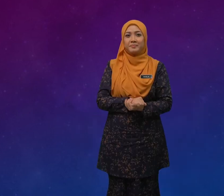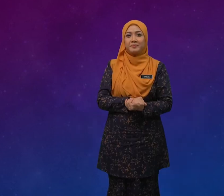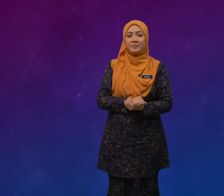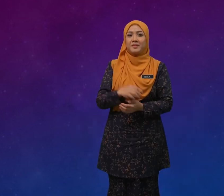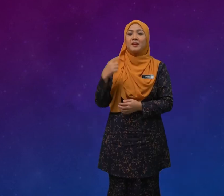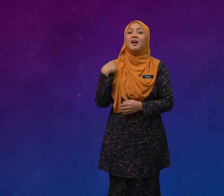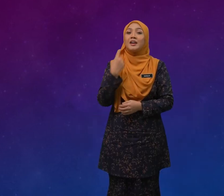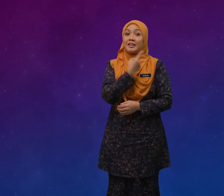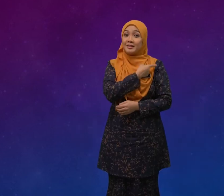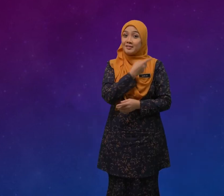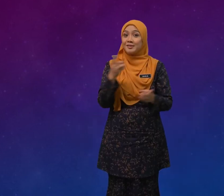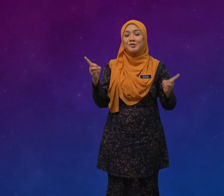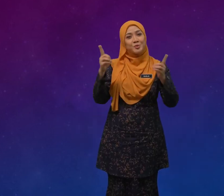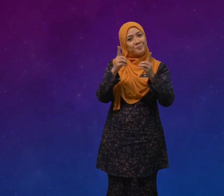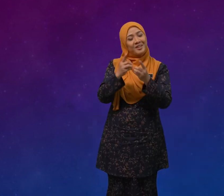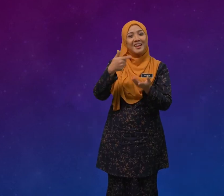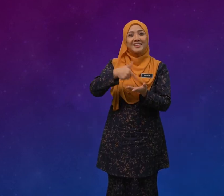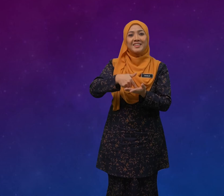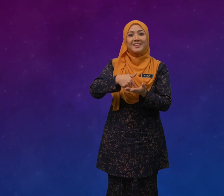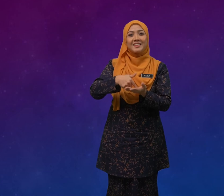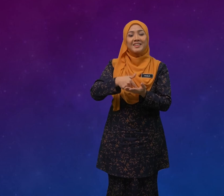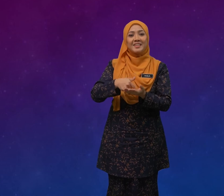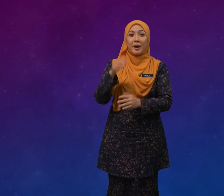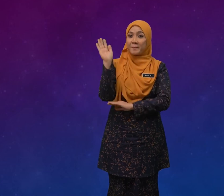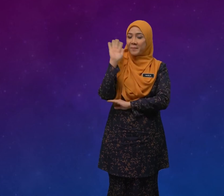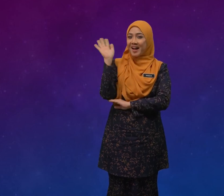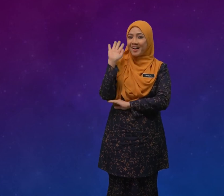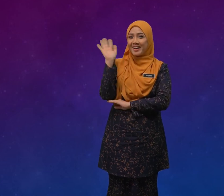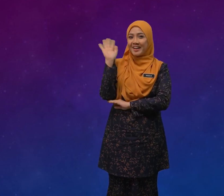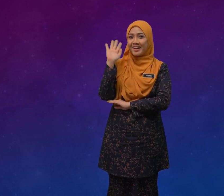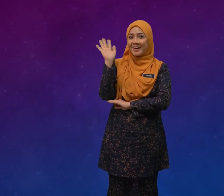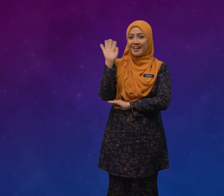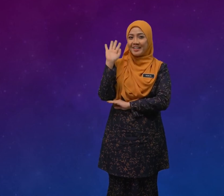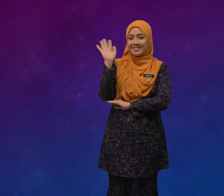Kita jumpa lagi. Bye!